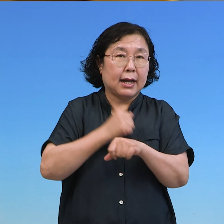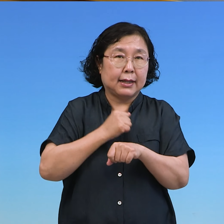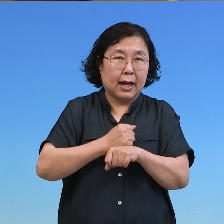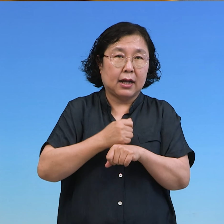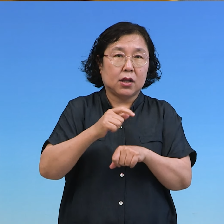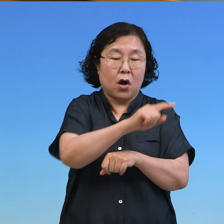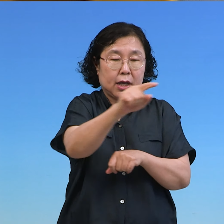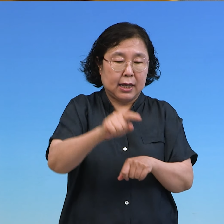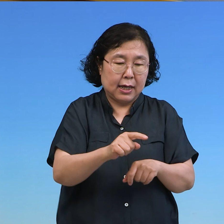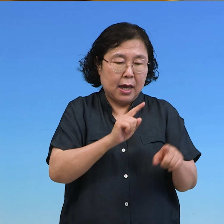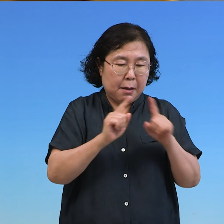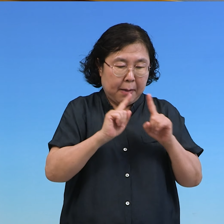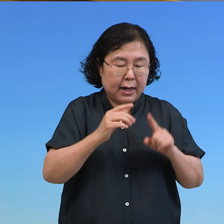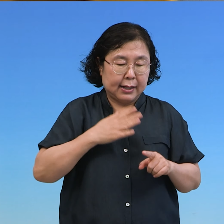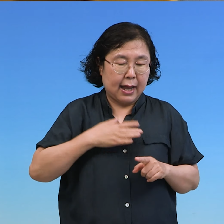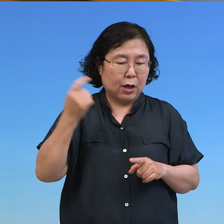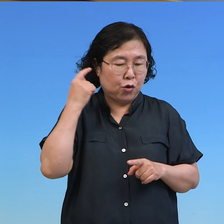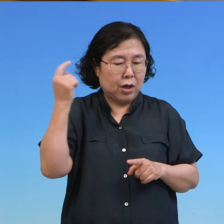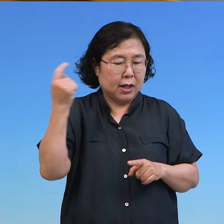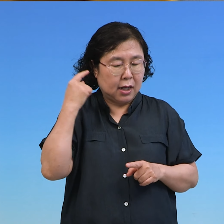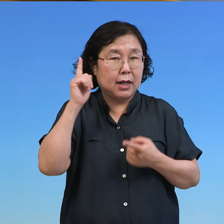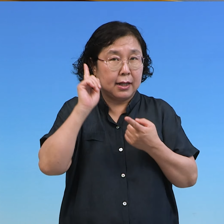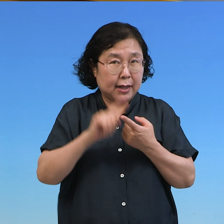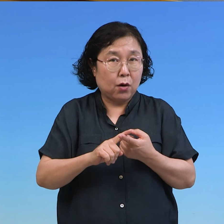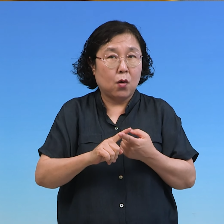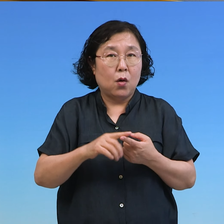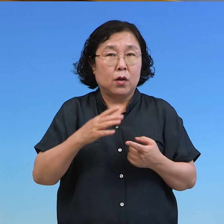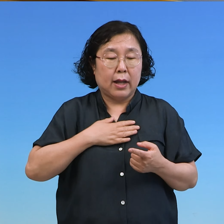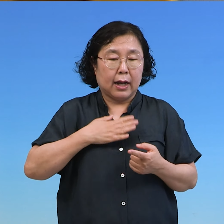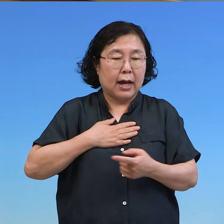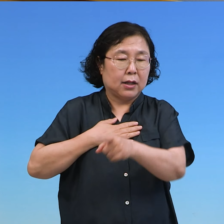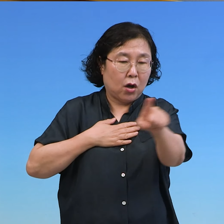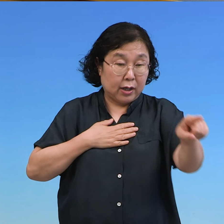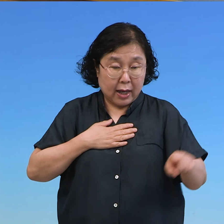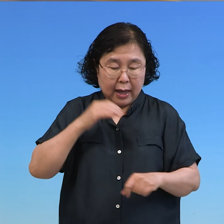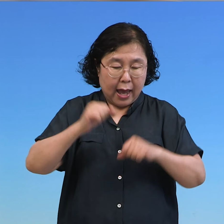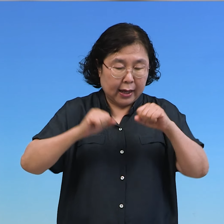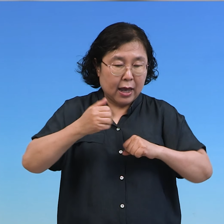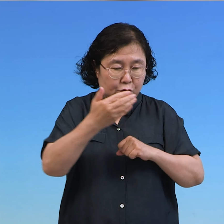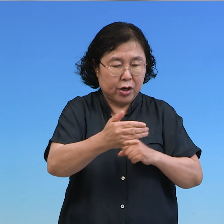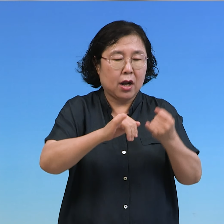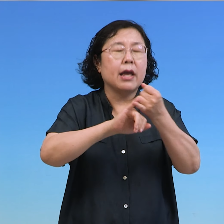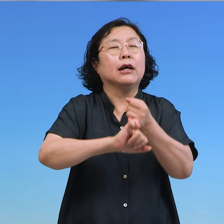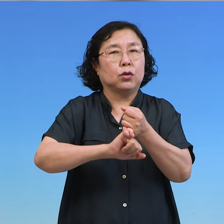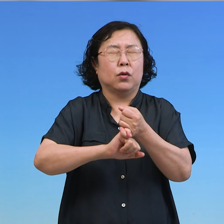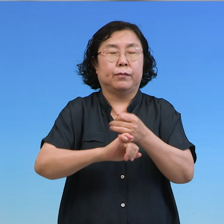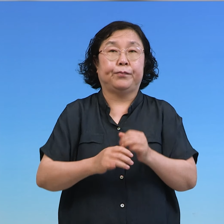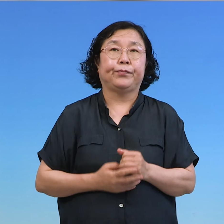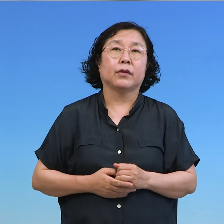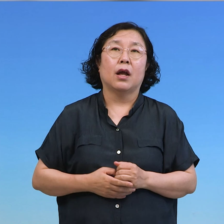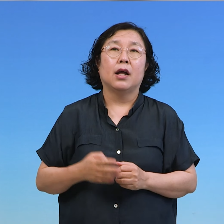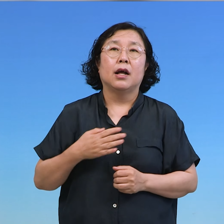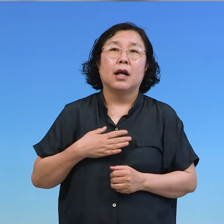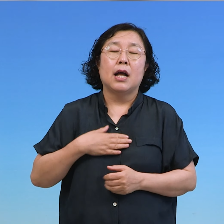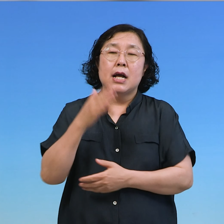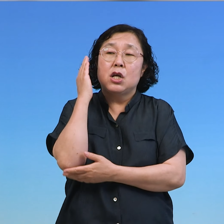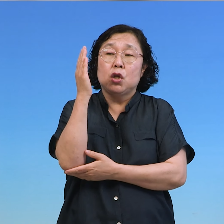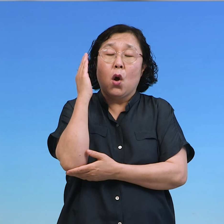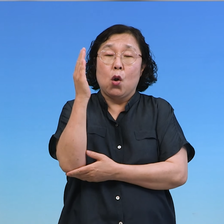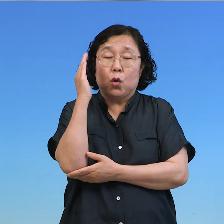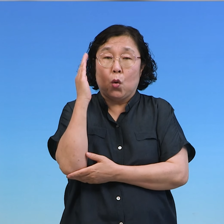행하리니 이 말씀이 저를 살렸습니다 저는 지금도 확신합니다 뭐냐 하니까요 설교 한 편 잘